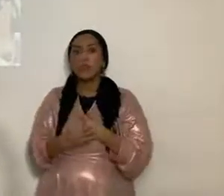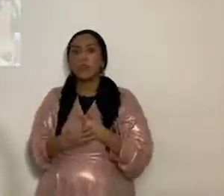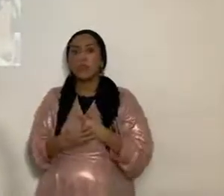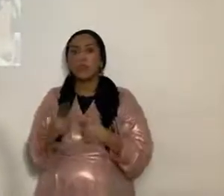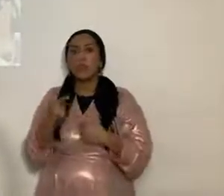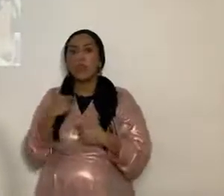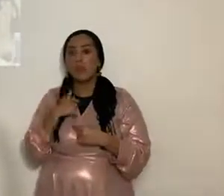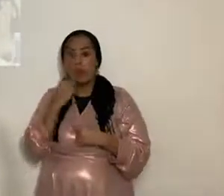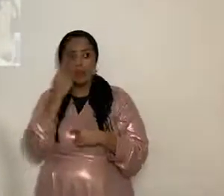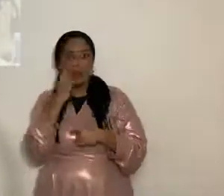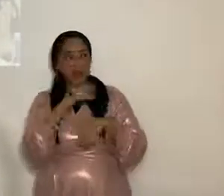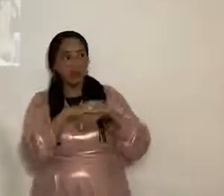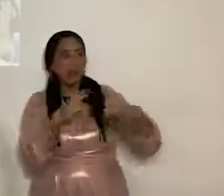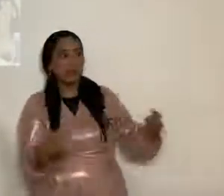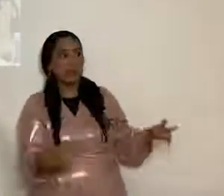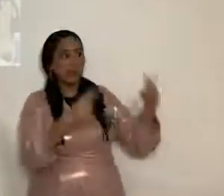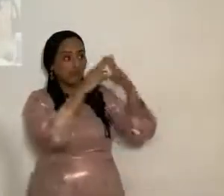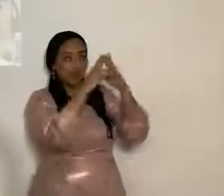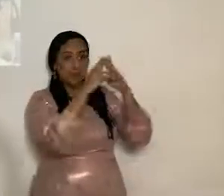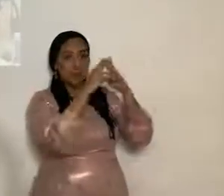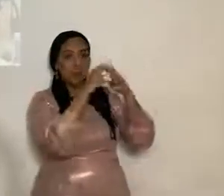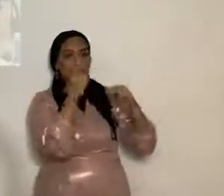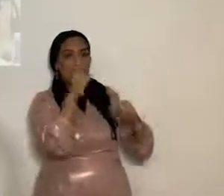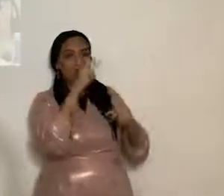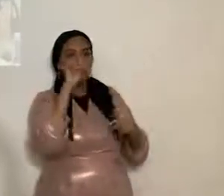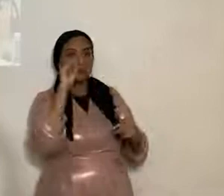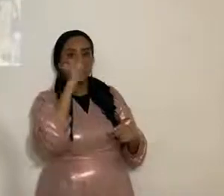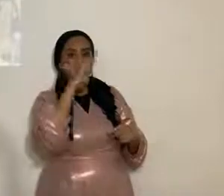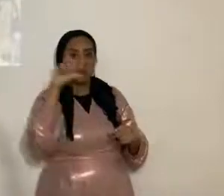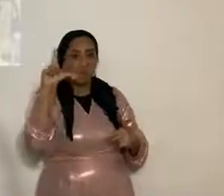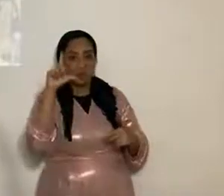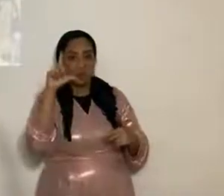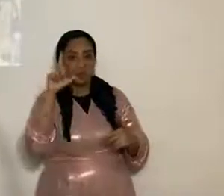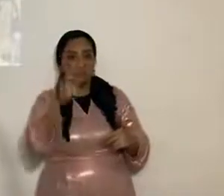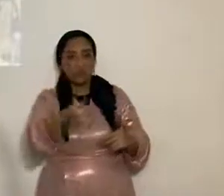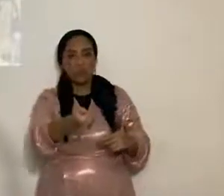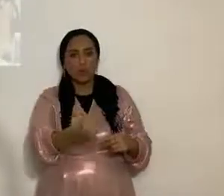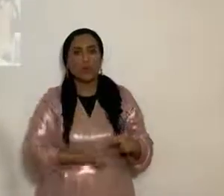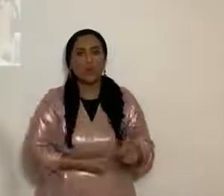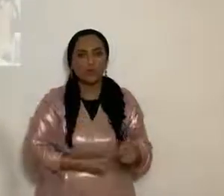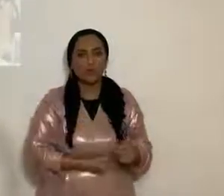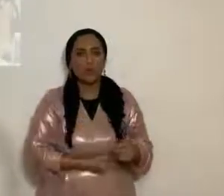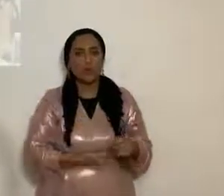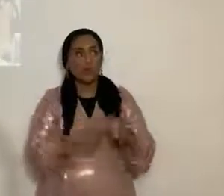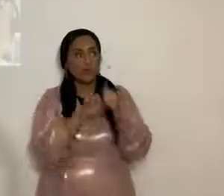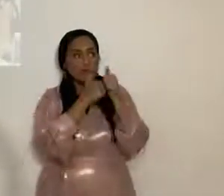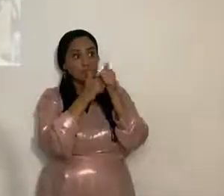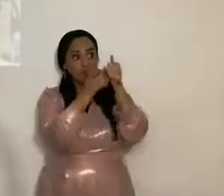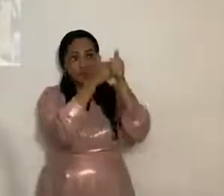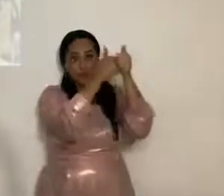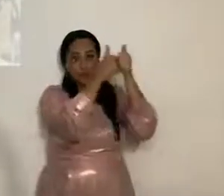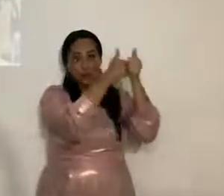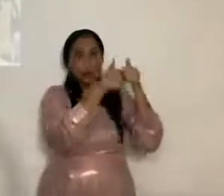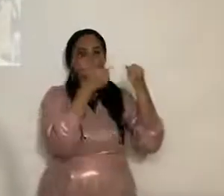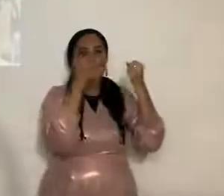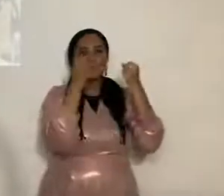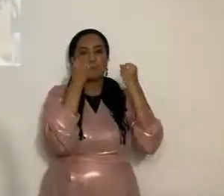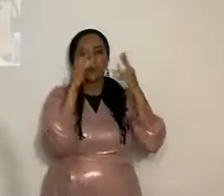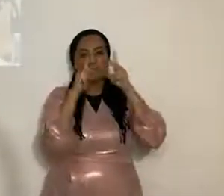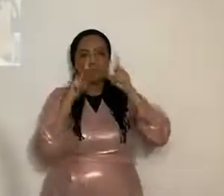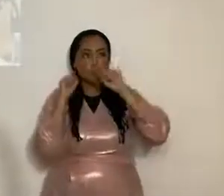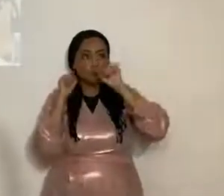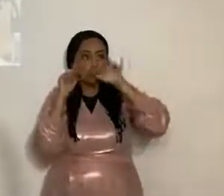casualmente vine al monte de Gilboa y hallé a Saúl que se apoyaba sobre su lanza, y venían tras de él carros y gente de a